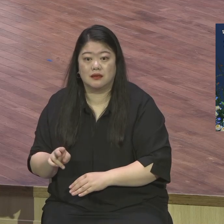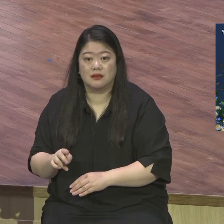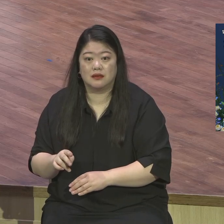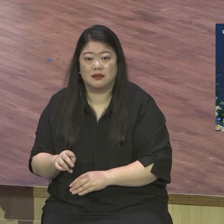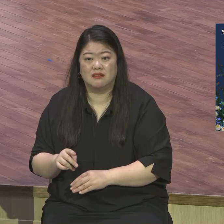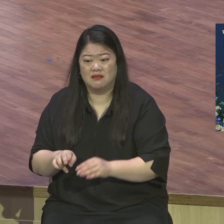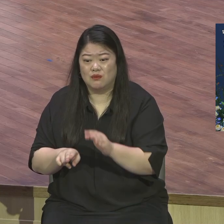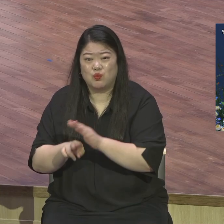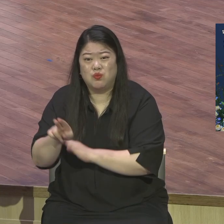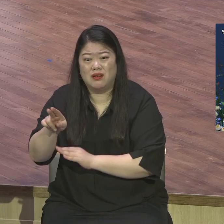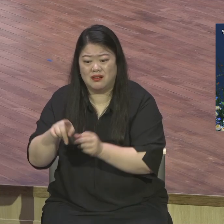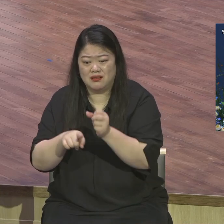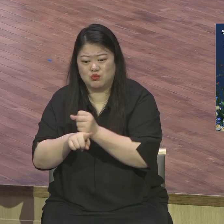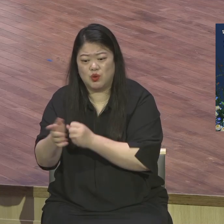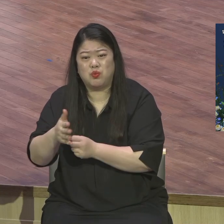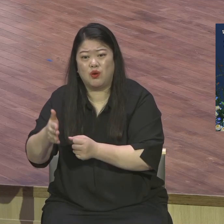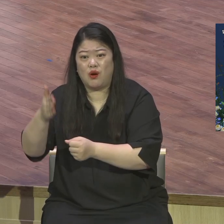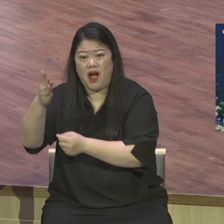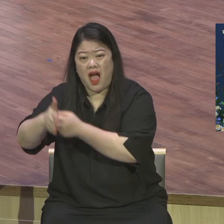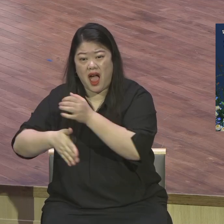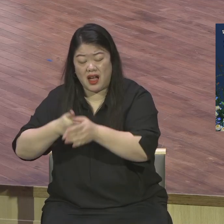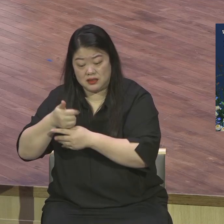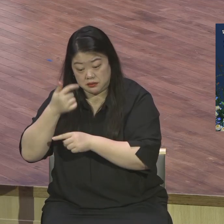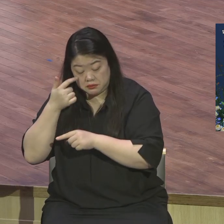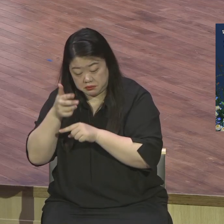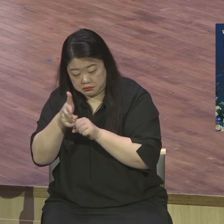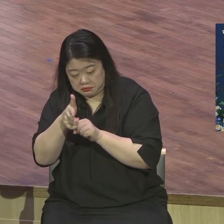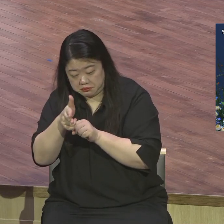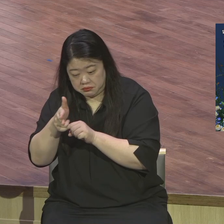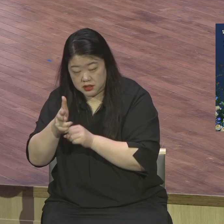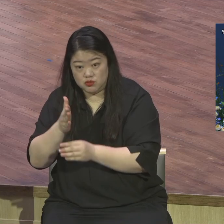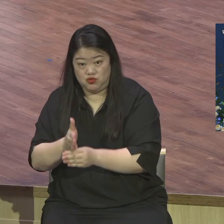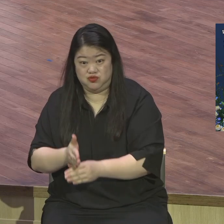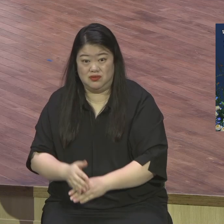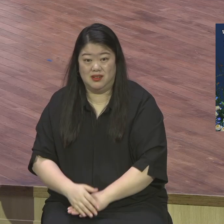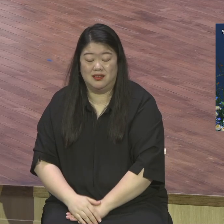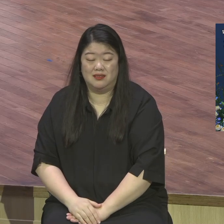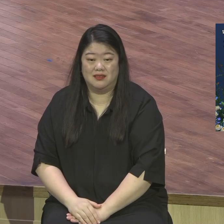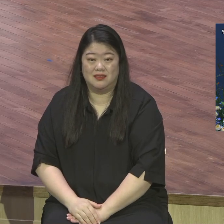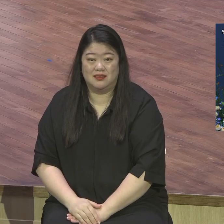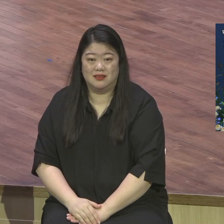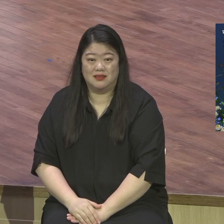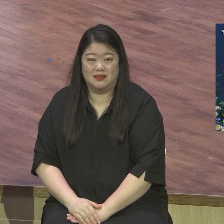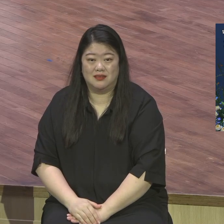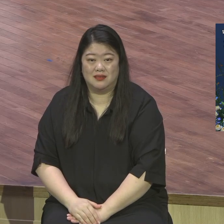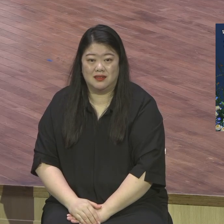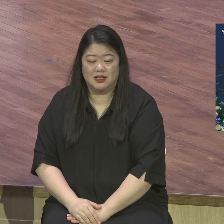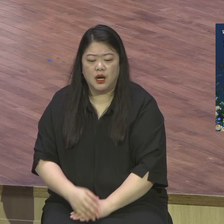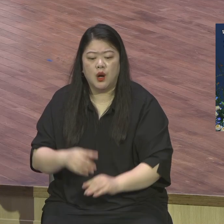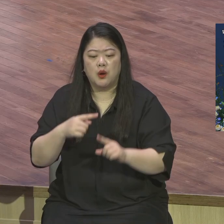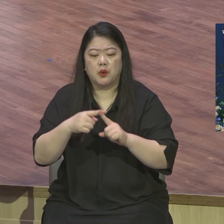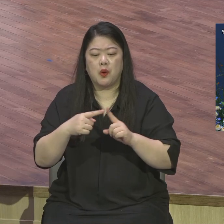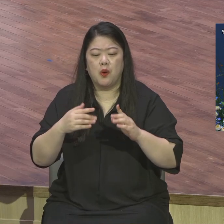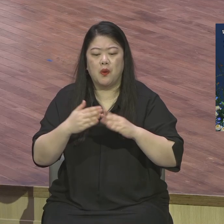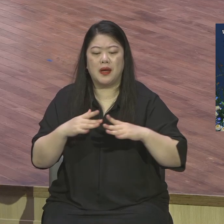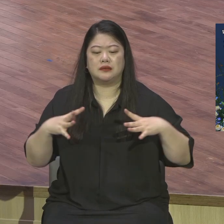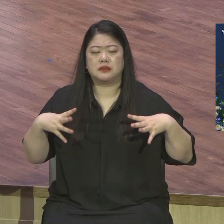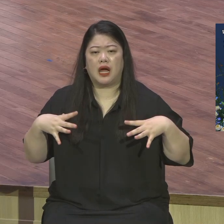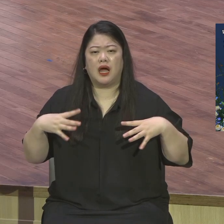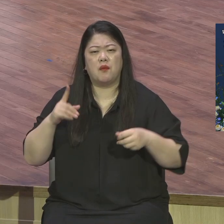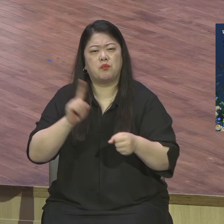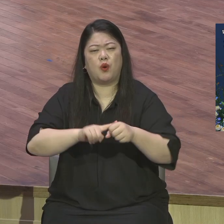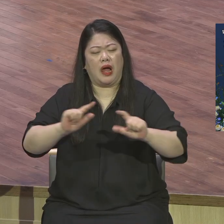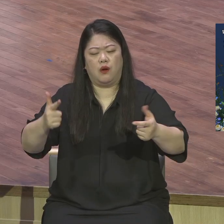하나님 앞에 작정하기 때문에 행편이 좋다 안 좋다 떠나서 하나님과 약속 내가 하나님에 언제 쓸지 모르는데